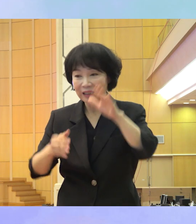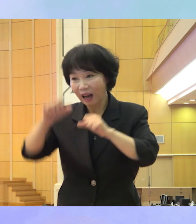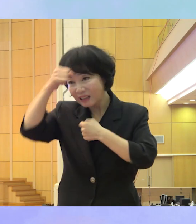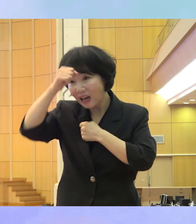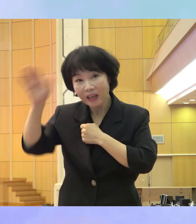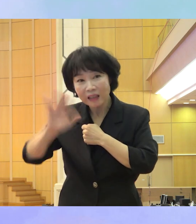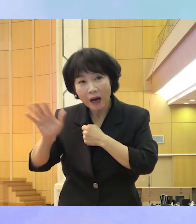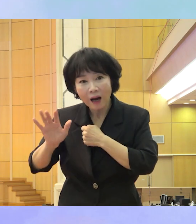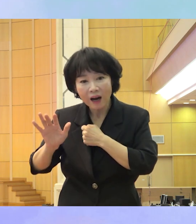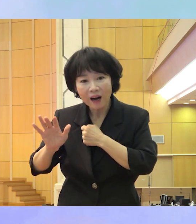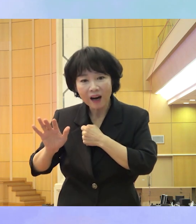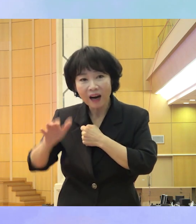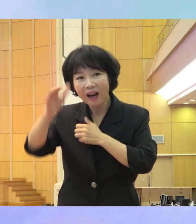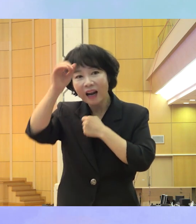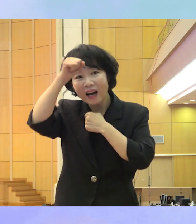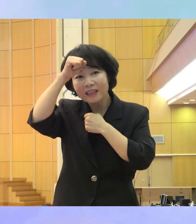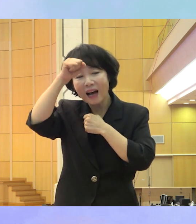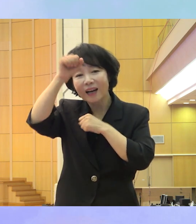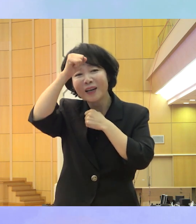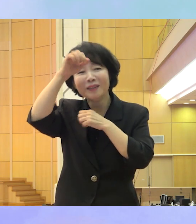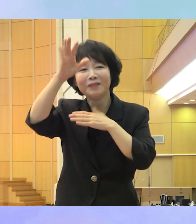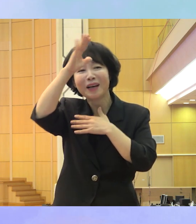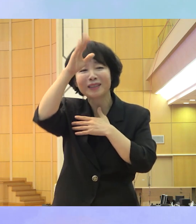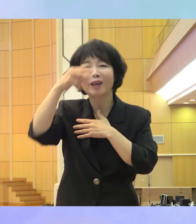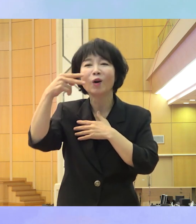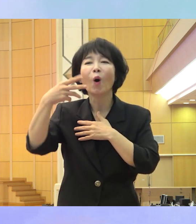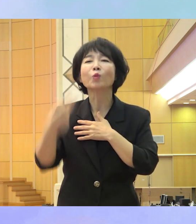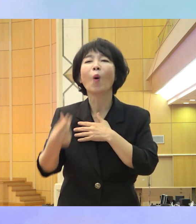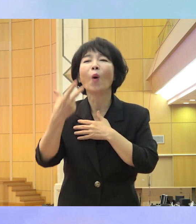알았더니 똥집을 갖고 왔네.